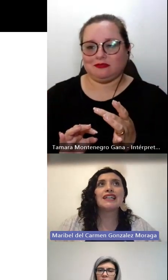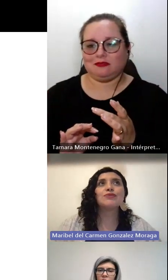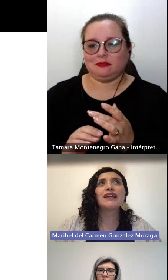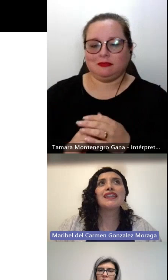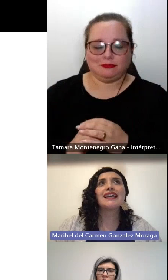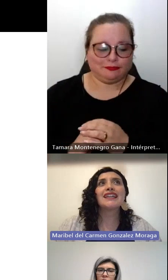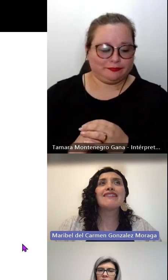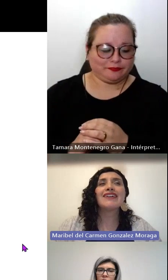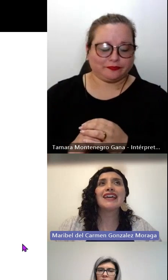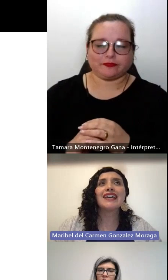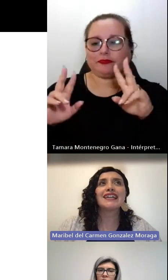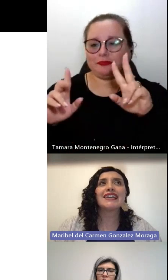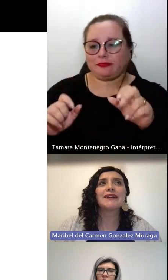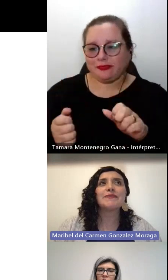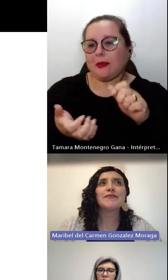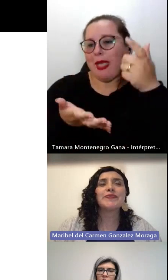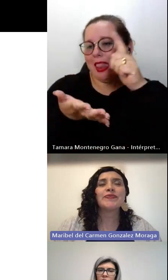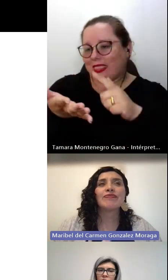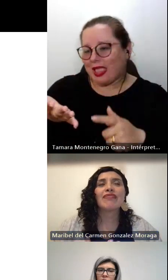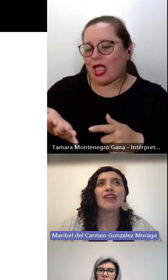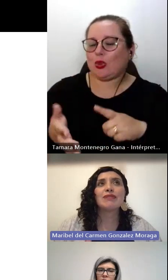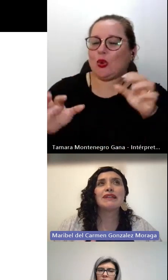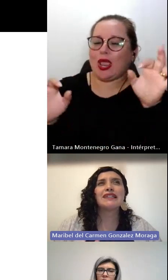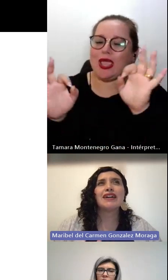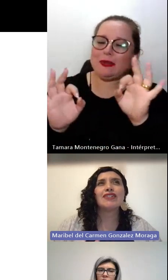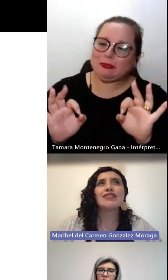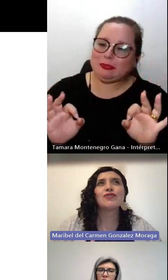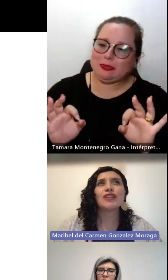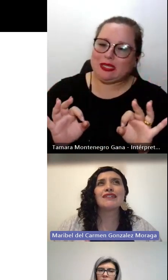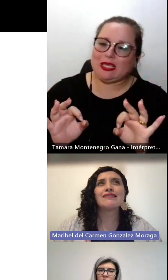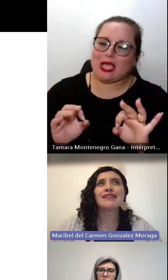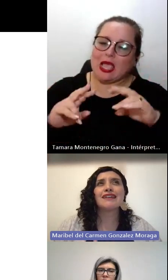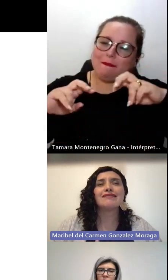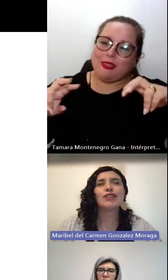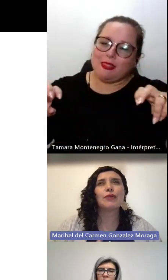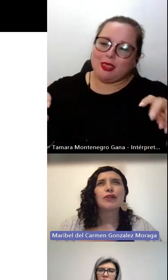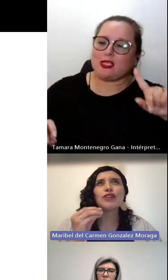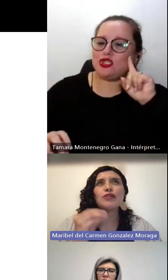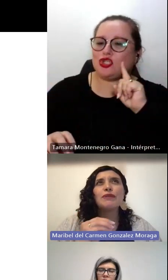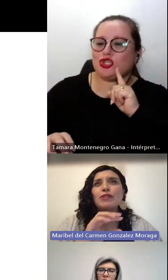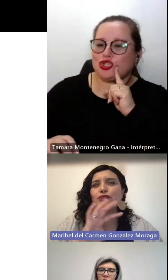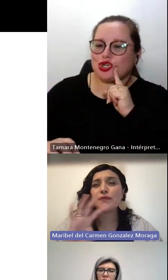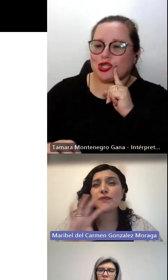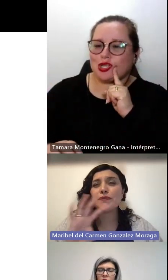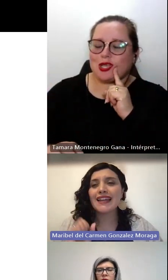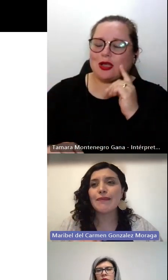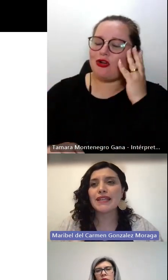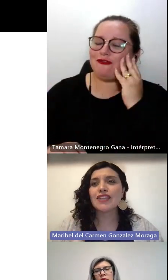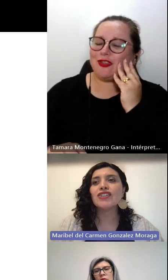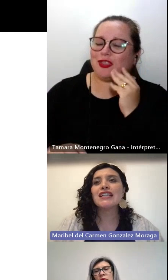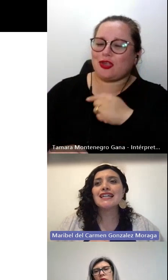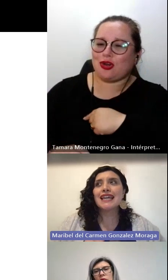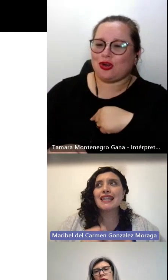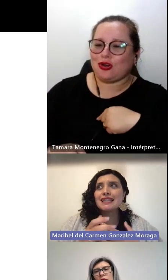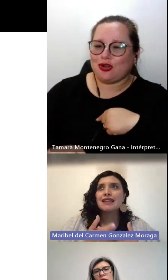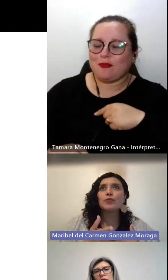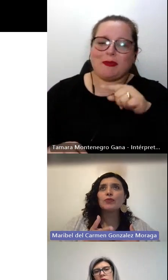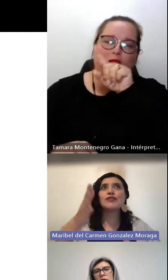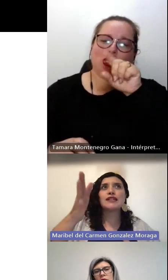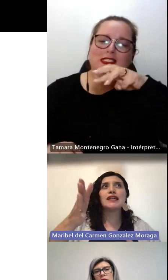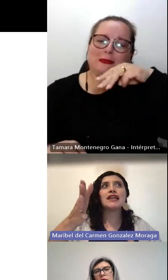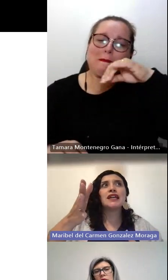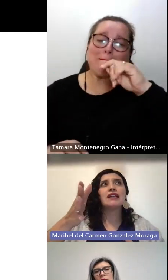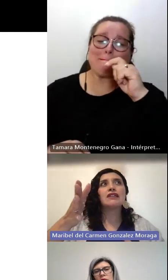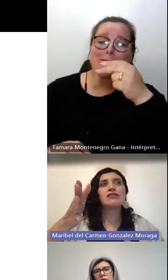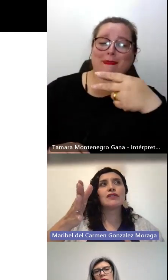la literatura describe, hay una investigadora sorda, no recuerdo el nombre, pero Smith es el apellido, que dice